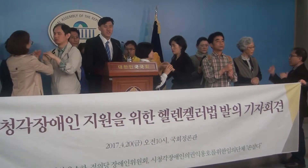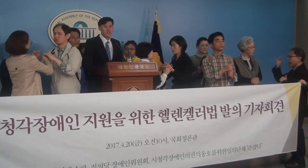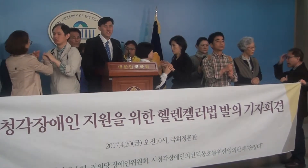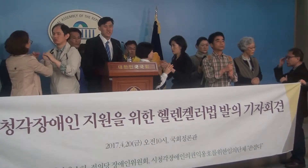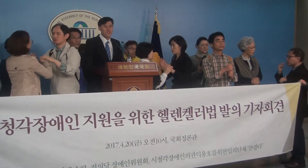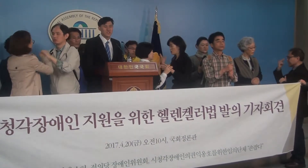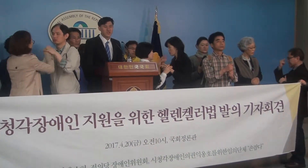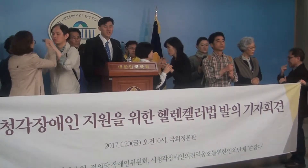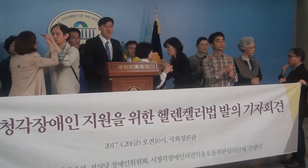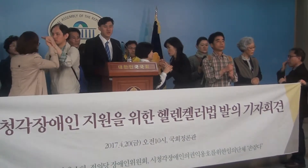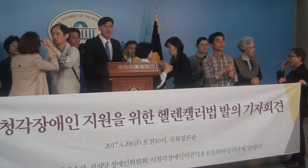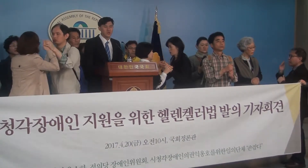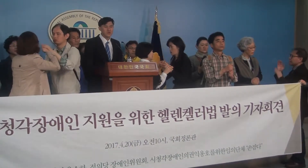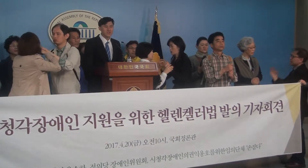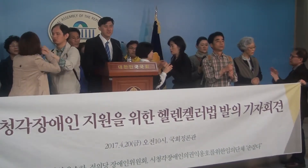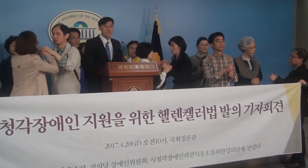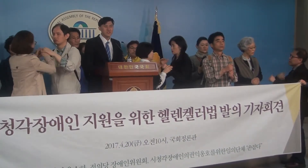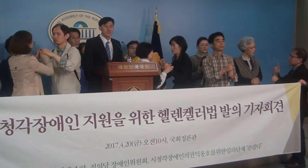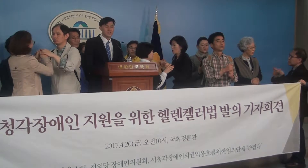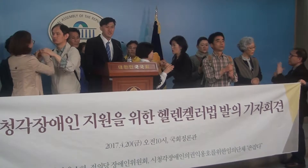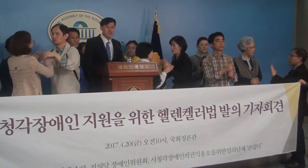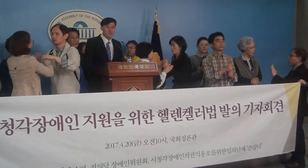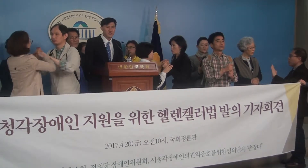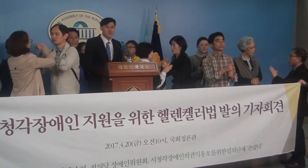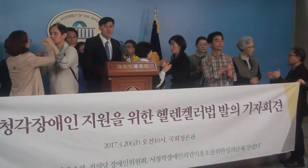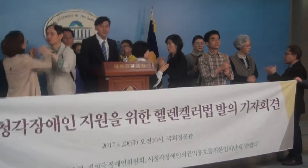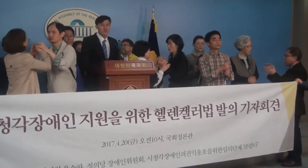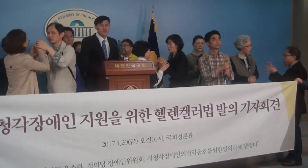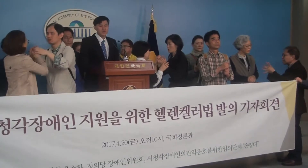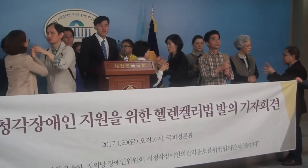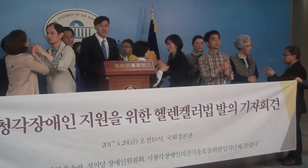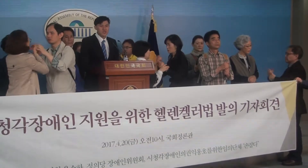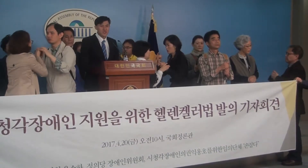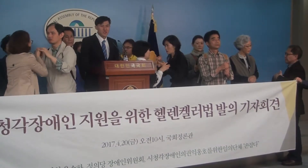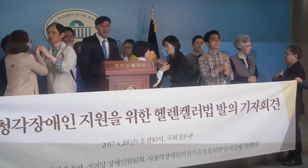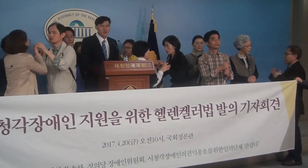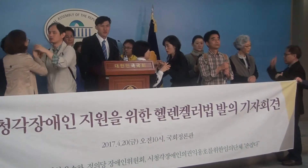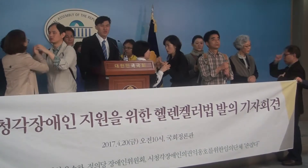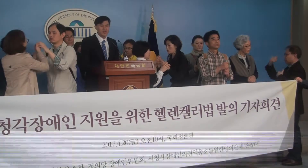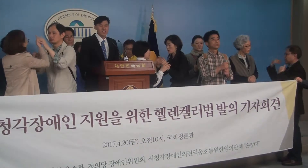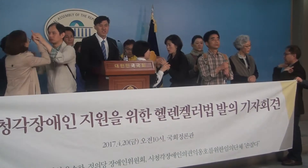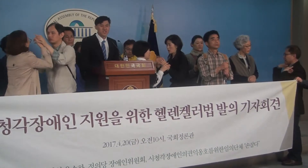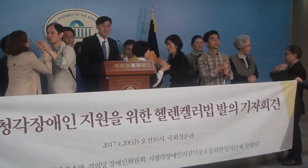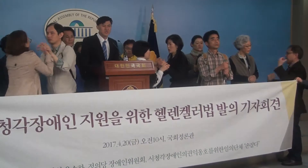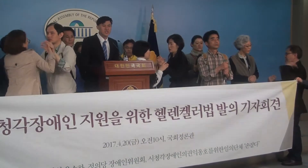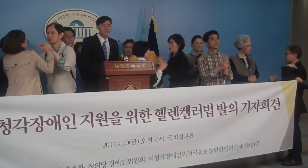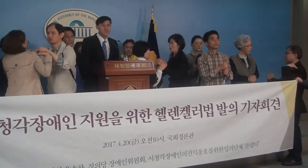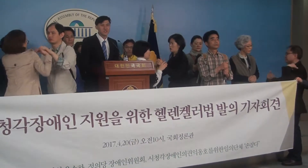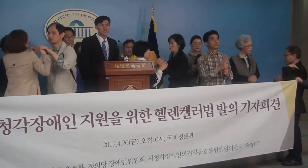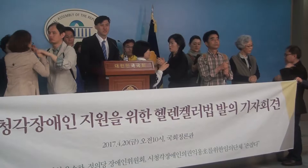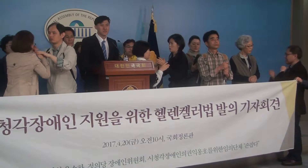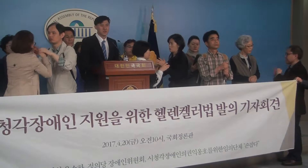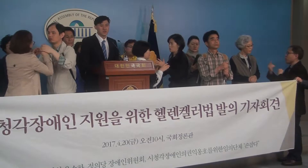우리나라 시청각장애인의 현실을 고발함으로써 사회의 관심과 국가의 책임을 호소하고자 이 자리에 섰습니다.